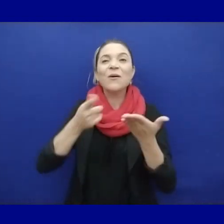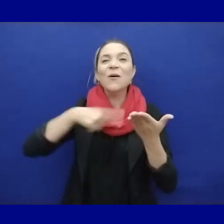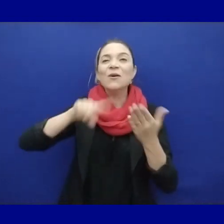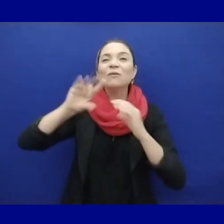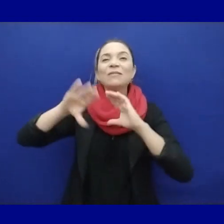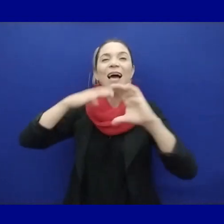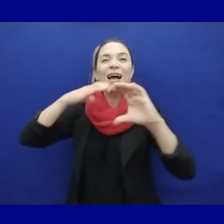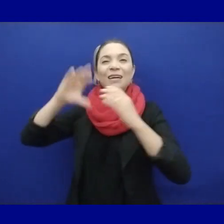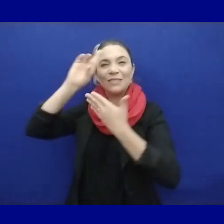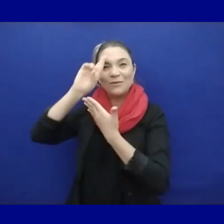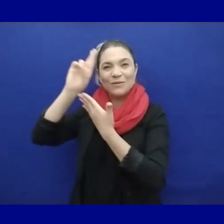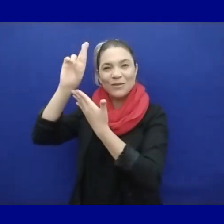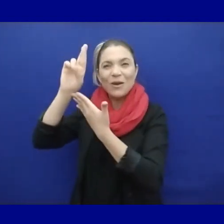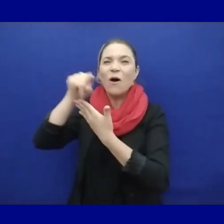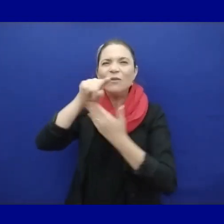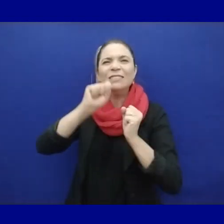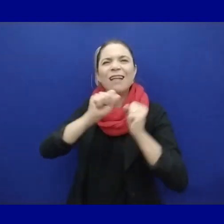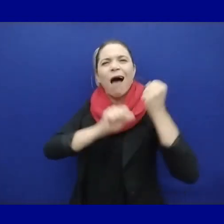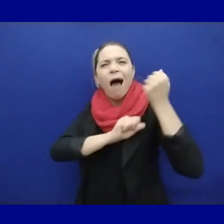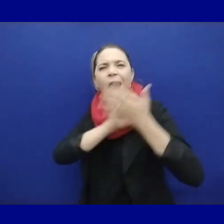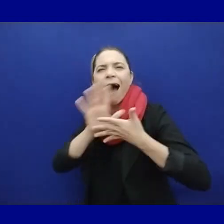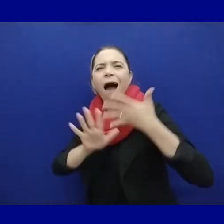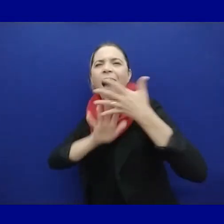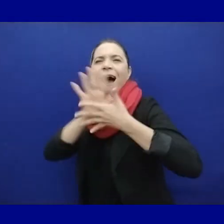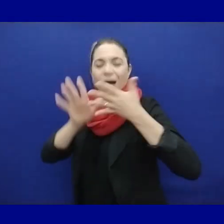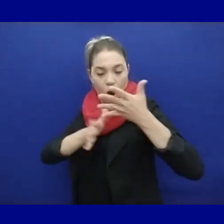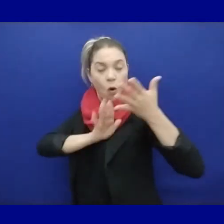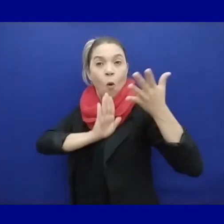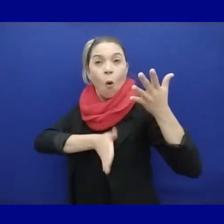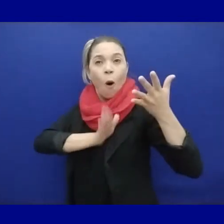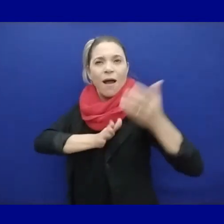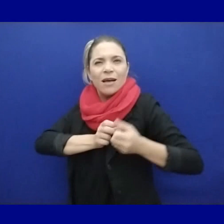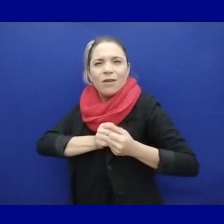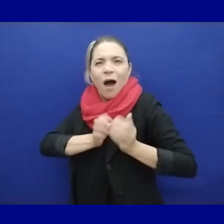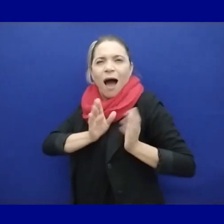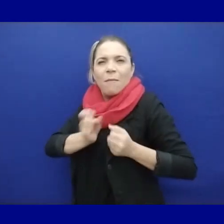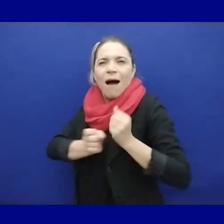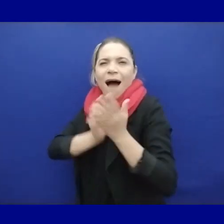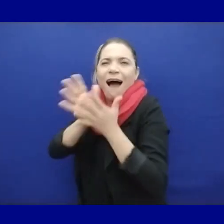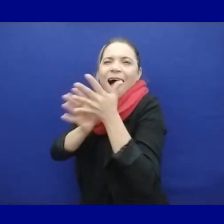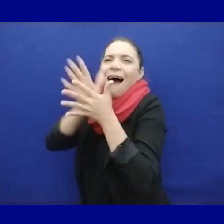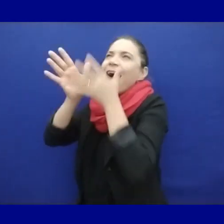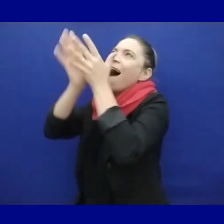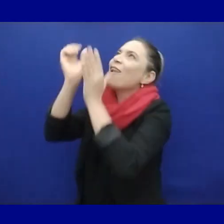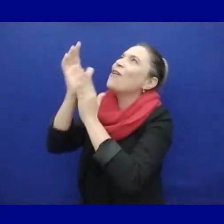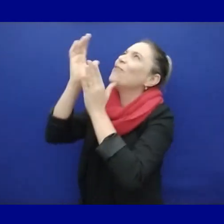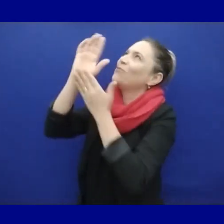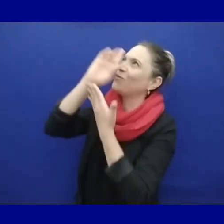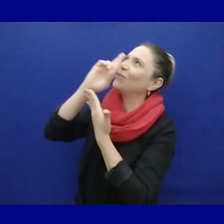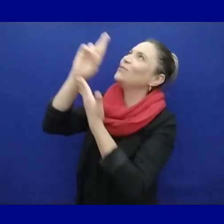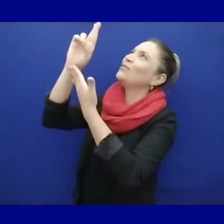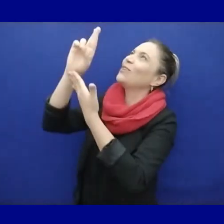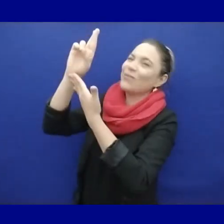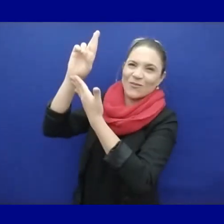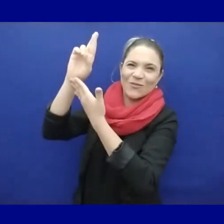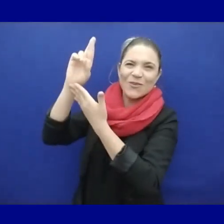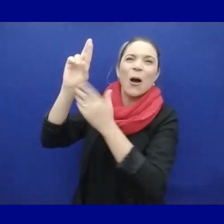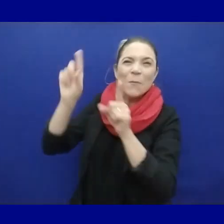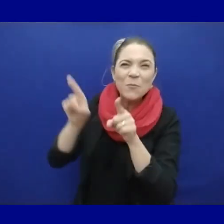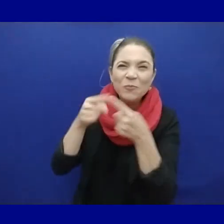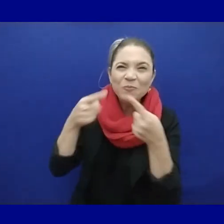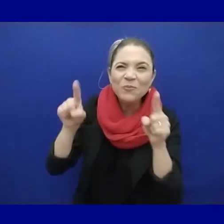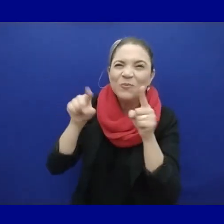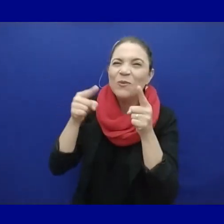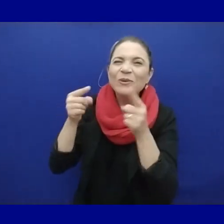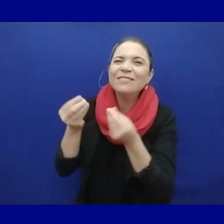cantaremos ao Senhor agora. Abra tua boca, abra o seu coração. Cante ao Senhor louvores que vão engrandecer